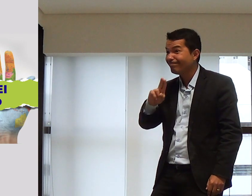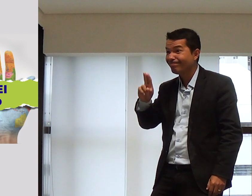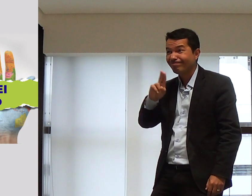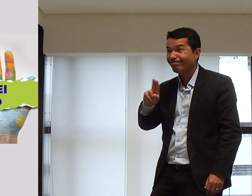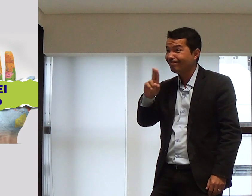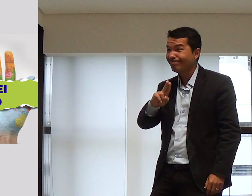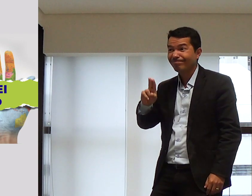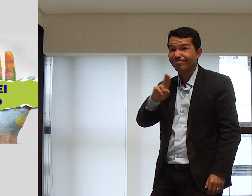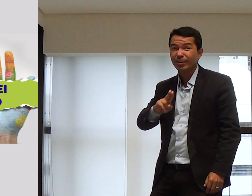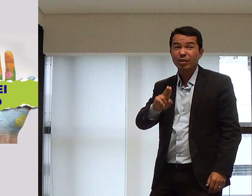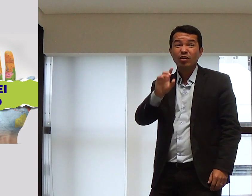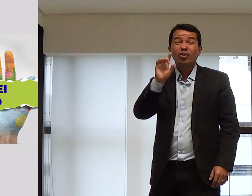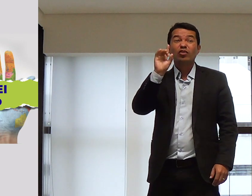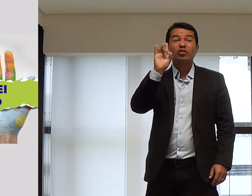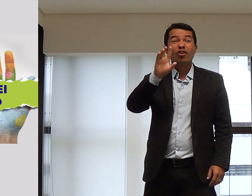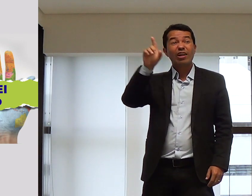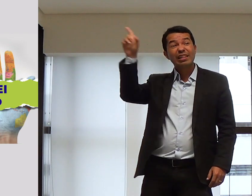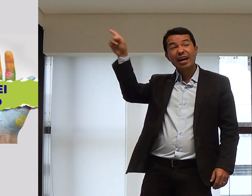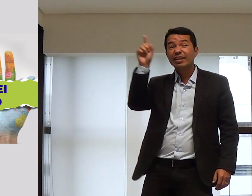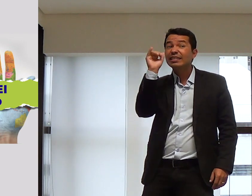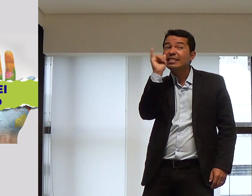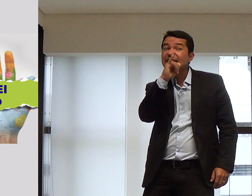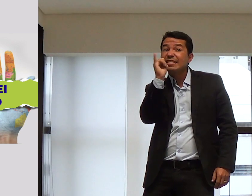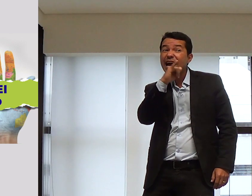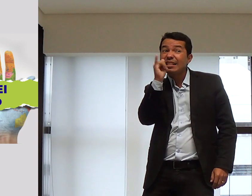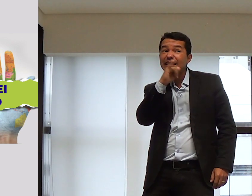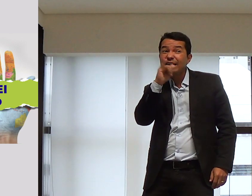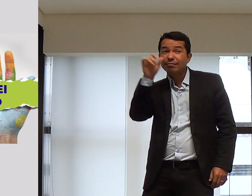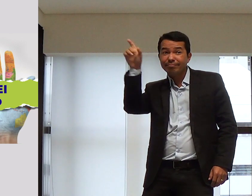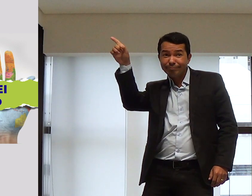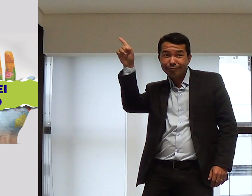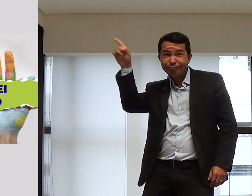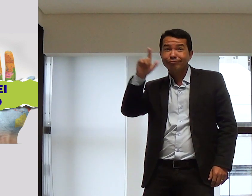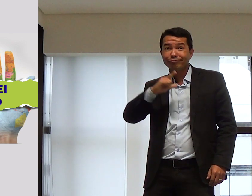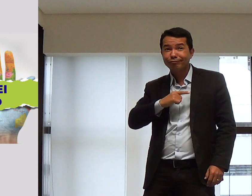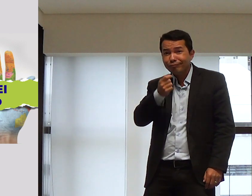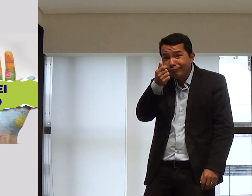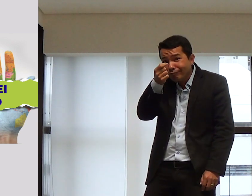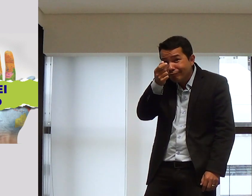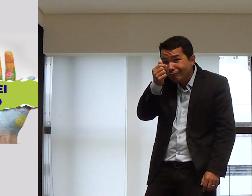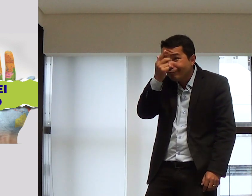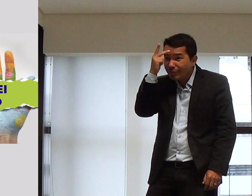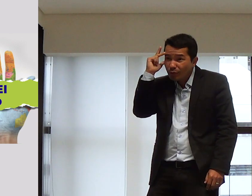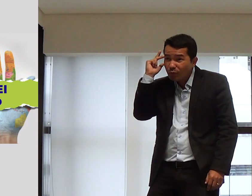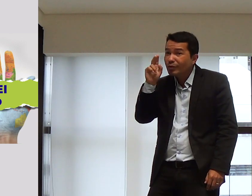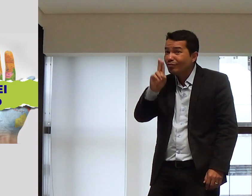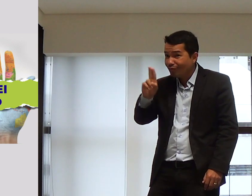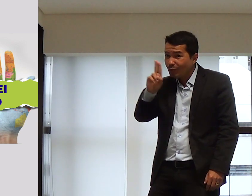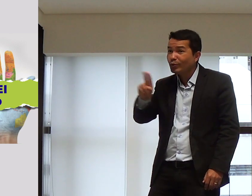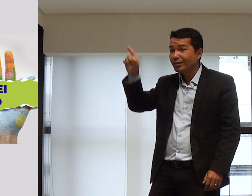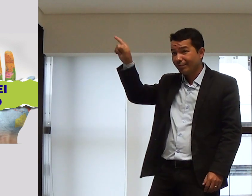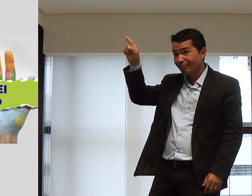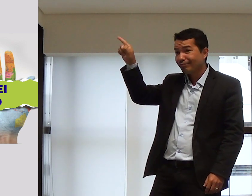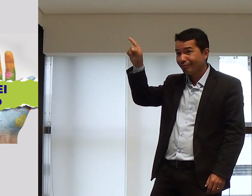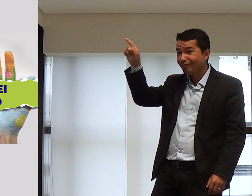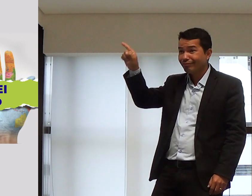não usamos hoje. Não se usa. Só em outros lugares. Na Itália, por exemplo, algumas pessoas